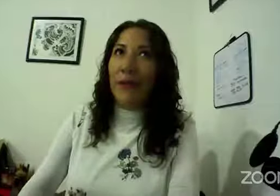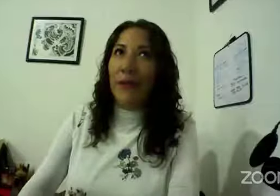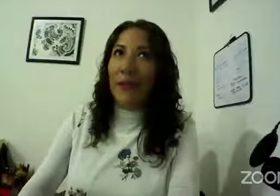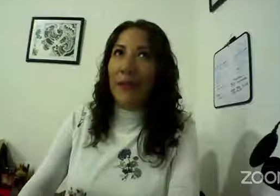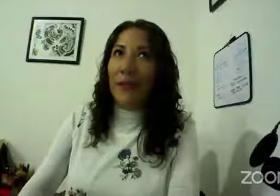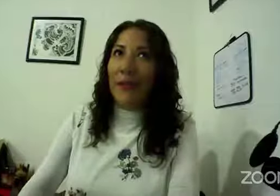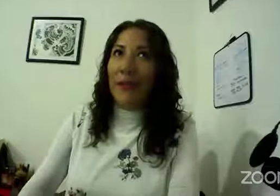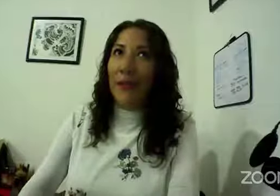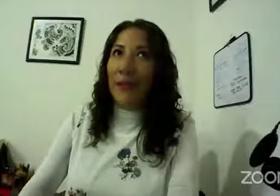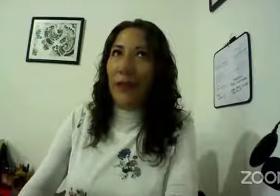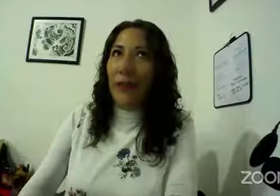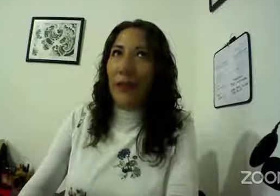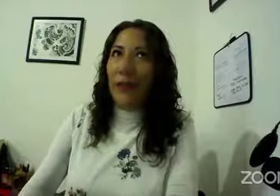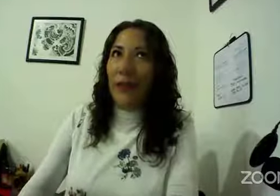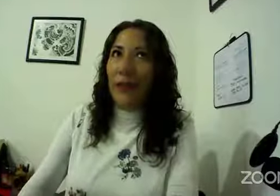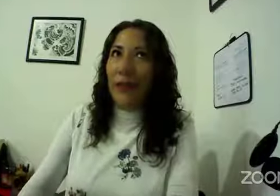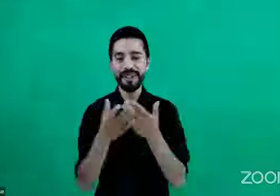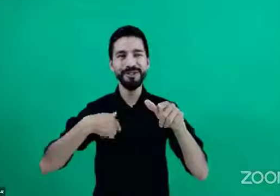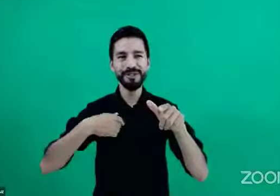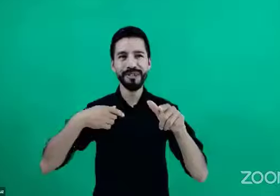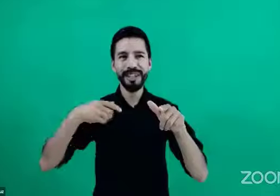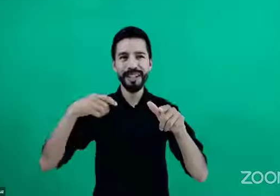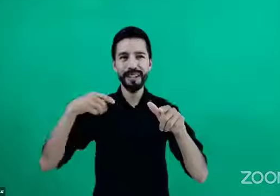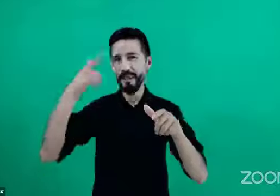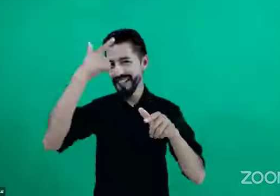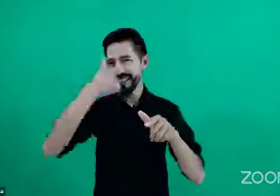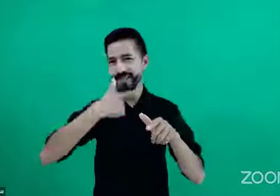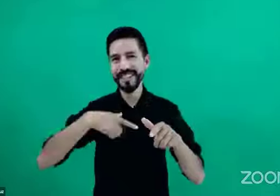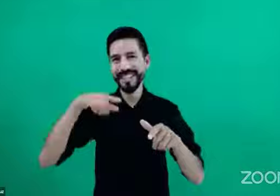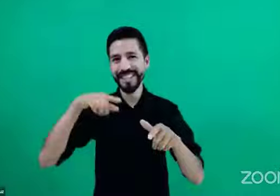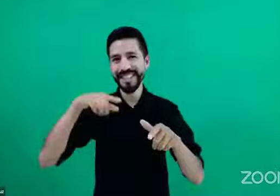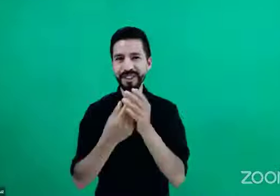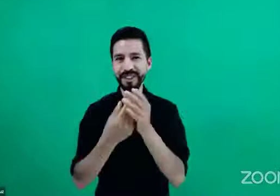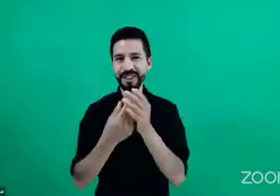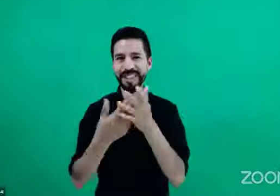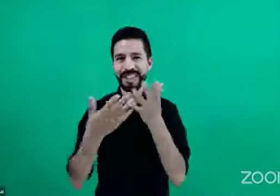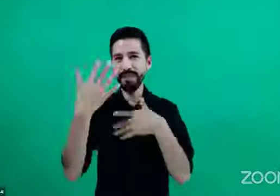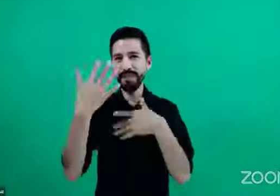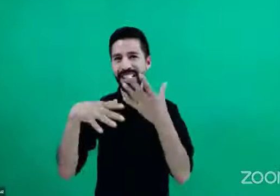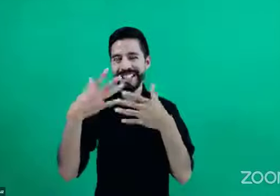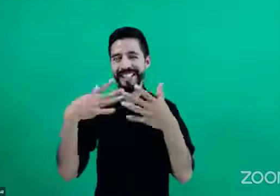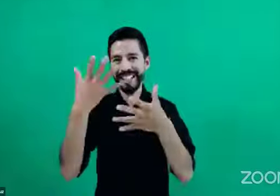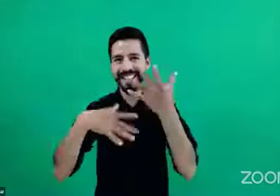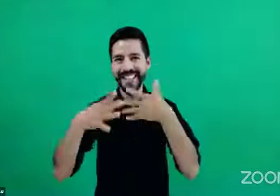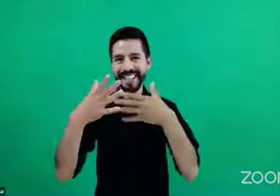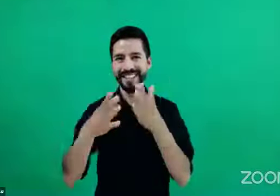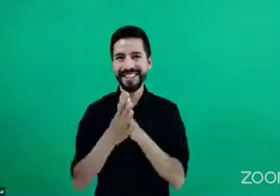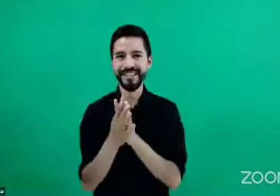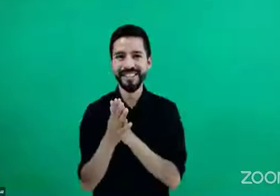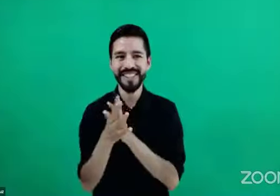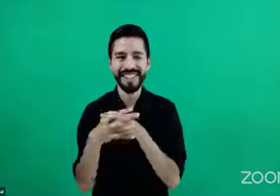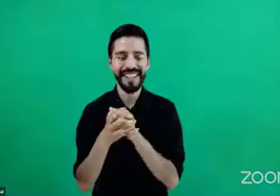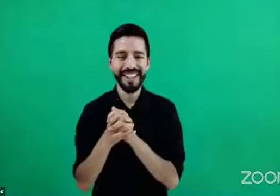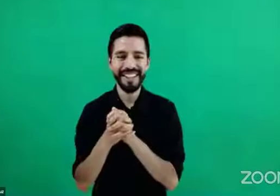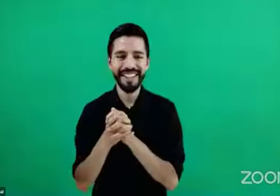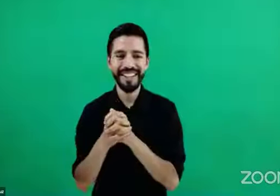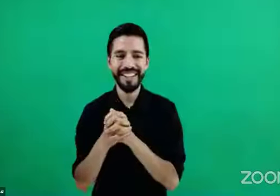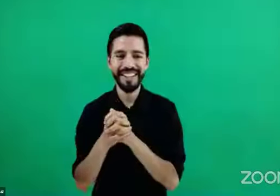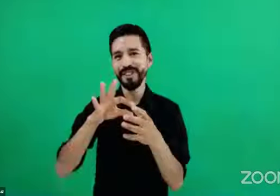hay cursos gratuitos. Igual en mi página todas las noches doy clases de señas,